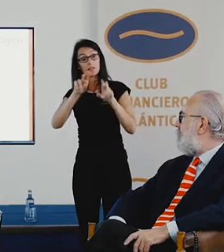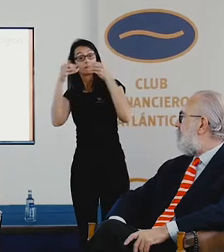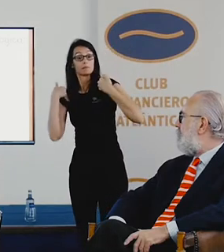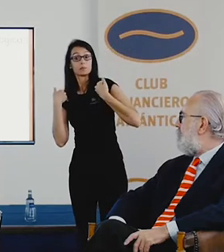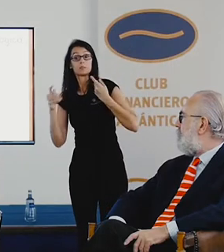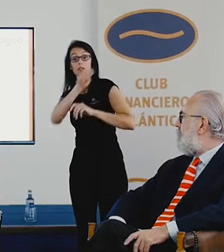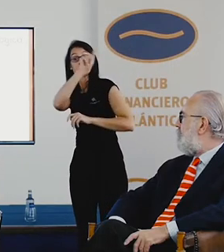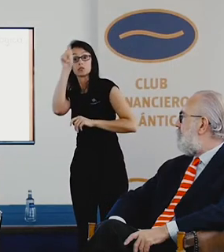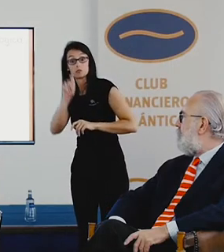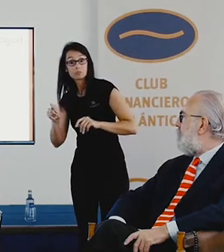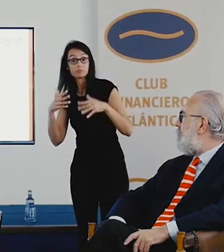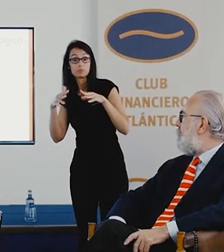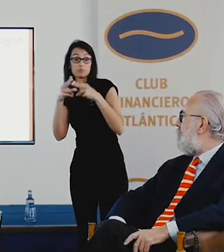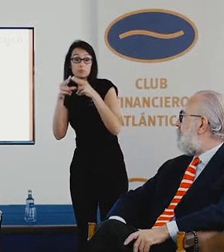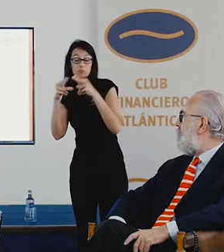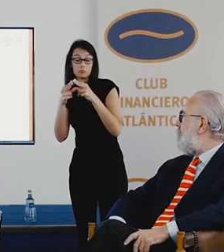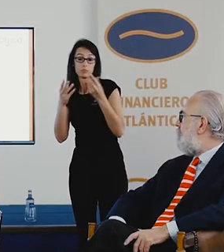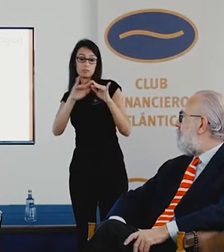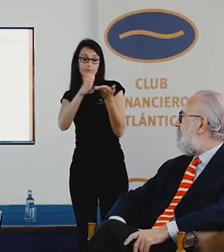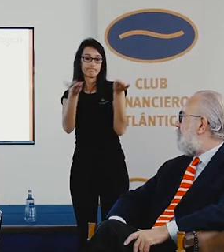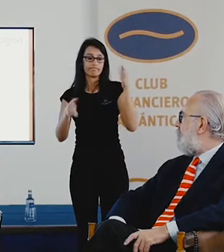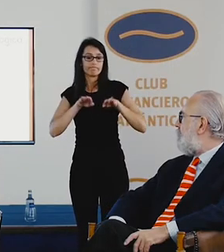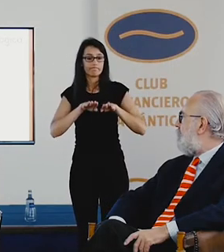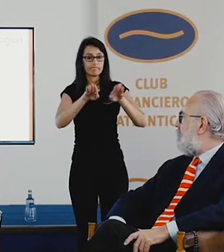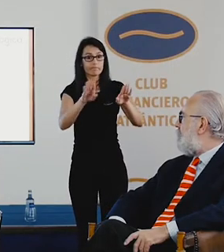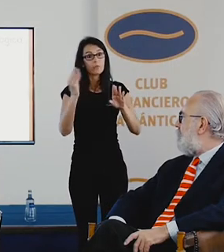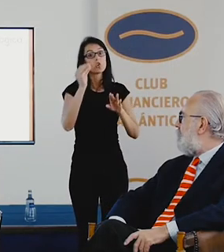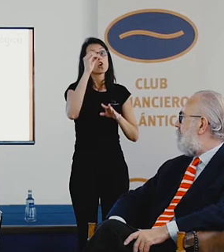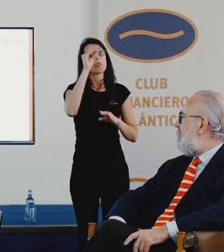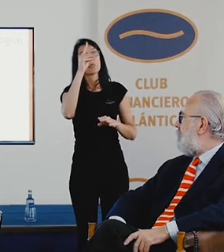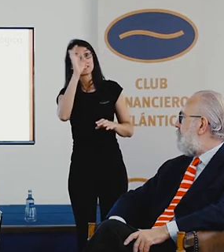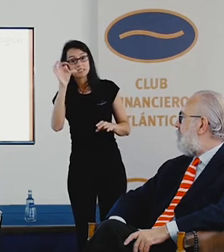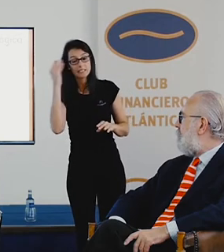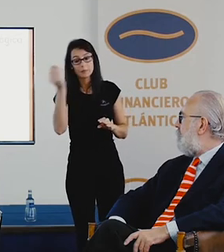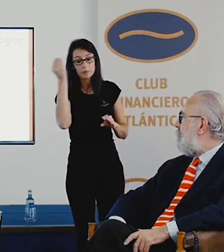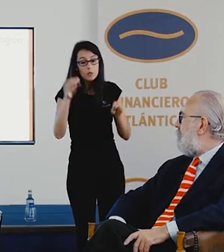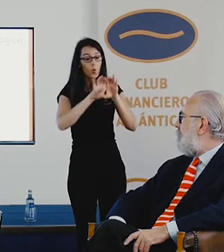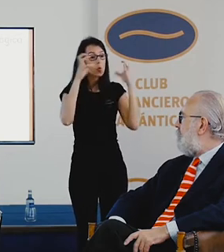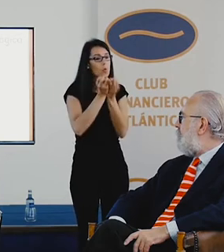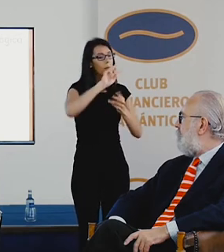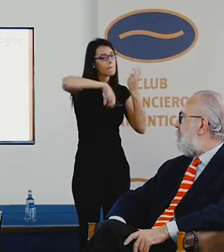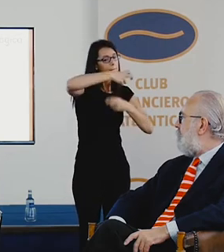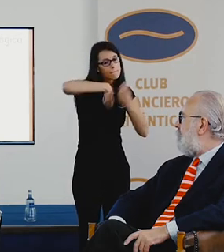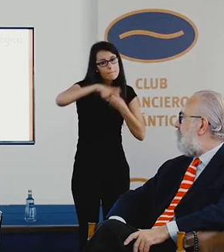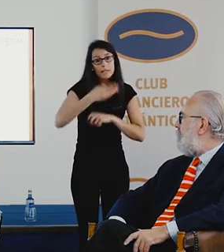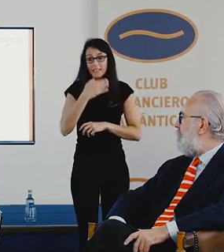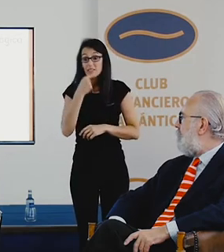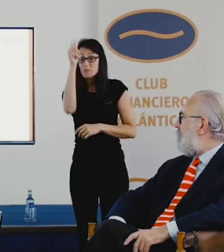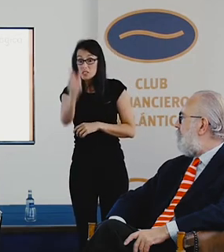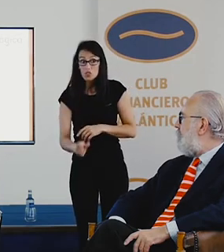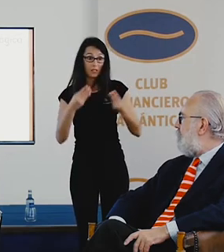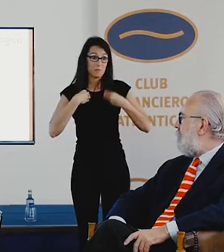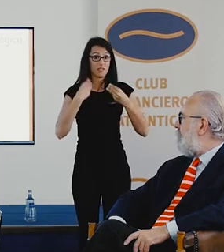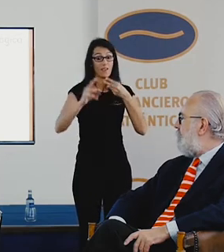mal, irregular, pero nosotros ahí estamos, alineados con los ODS, mejorando también el planeta, todo lo que sea reciclaje, todo lo que mejore la vida de la gente,